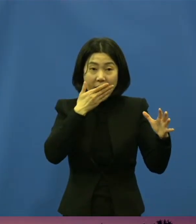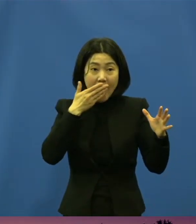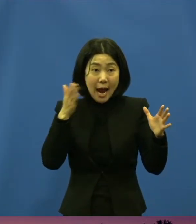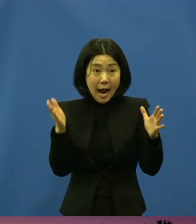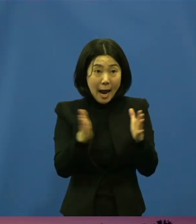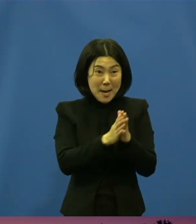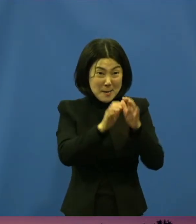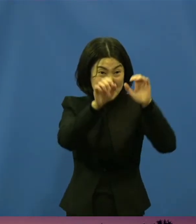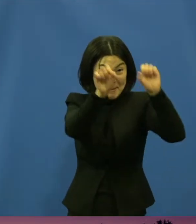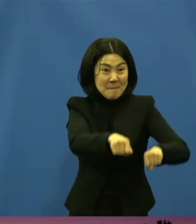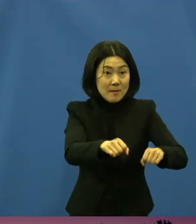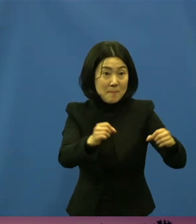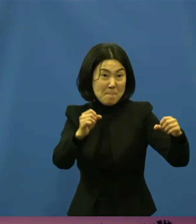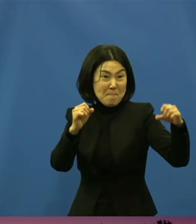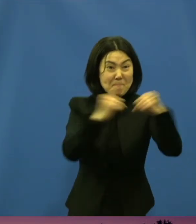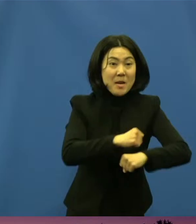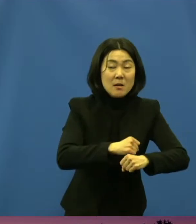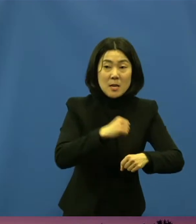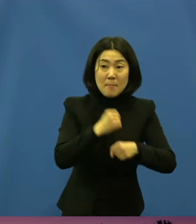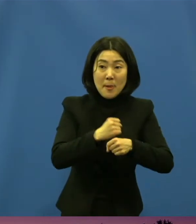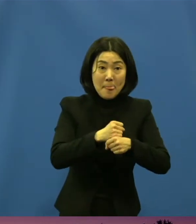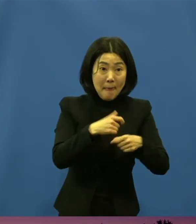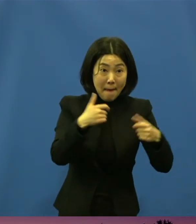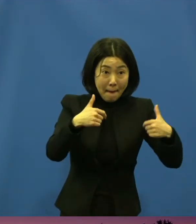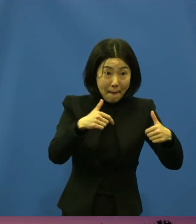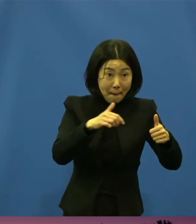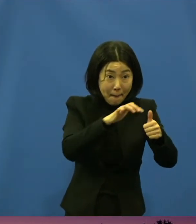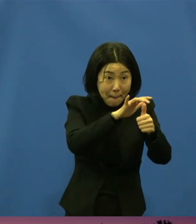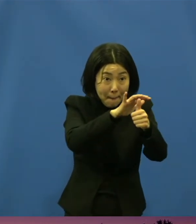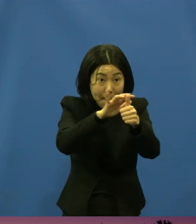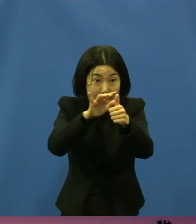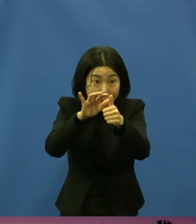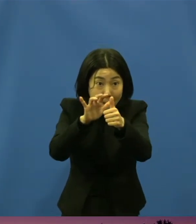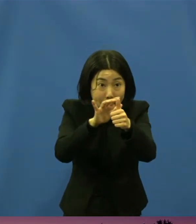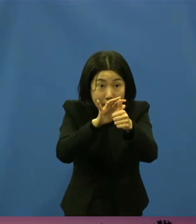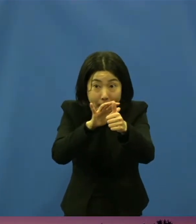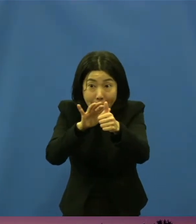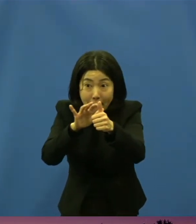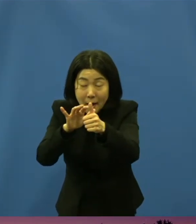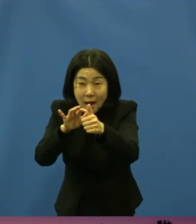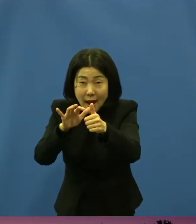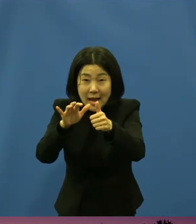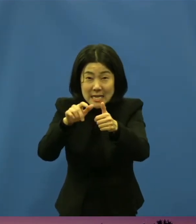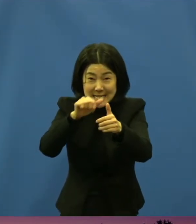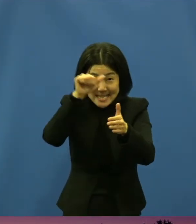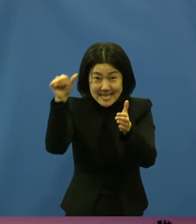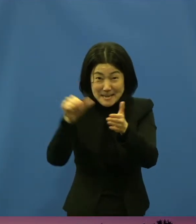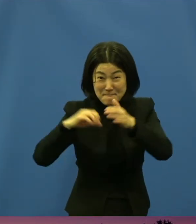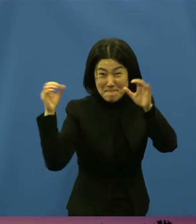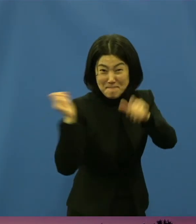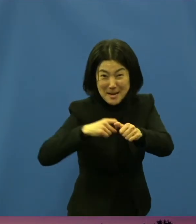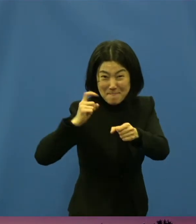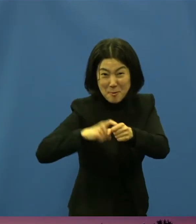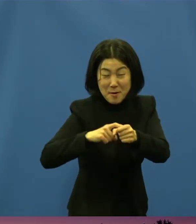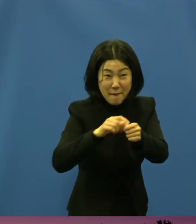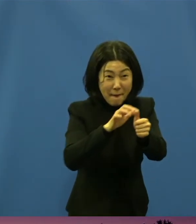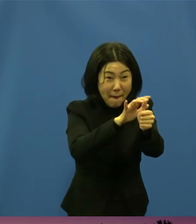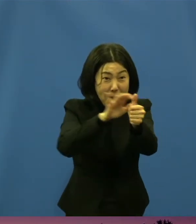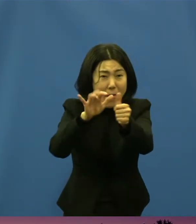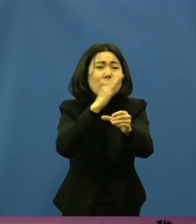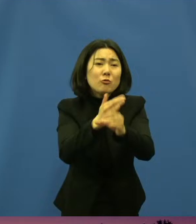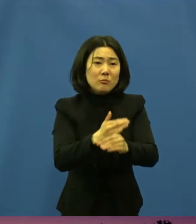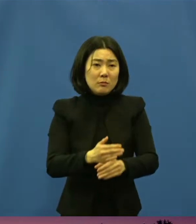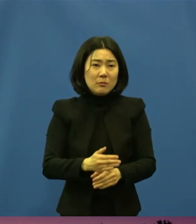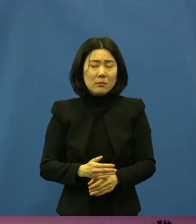거짓된 것으로 우리의 삶을 낭비하게 만듭니다. 오늘 여러분, 우리의 마음을 다시 한번